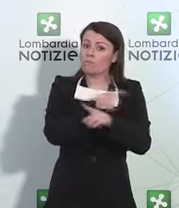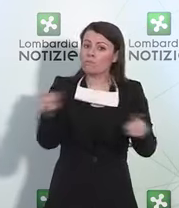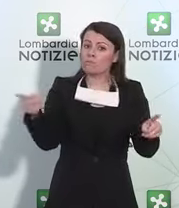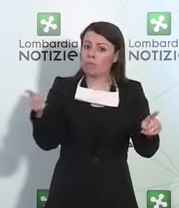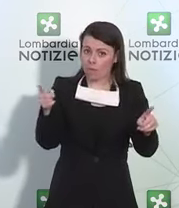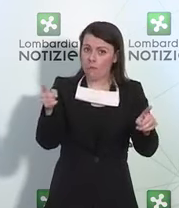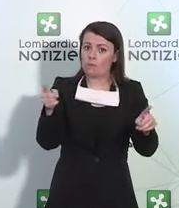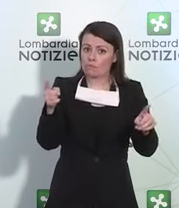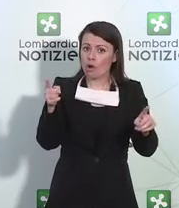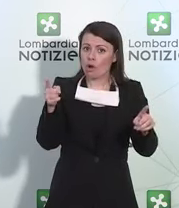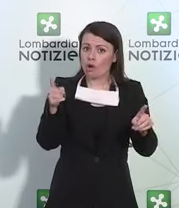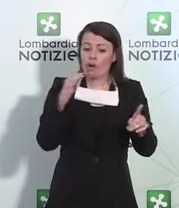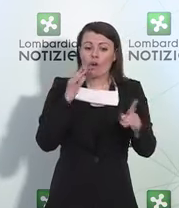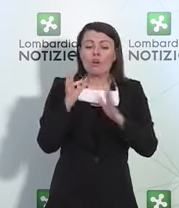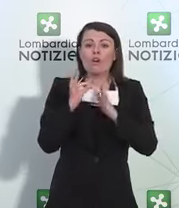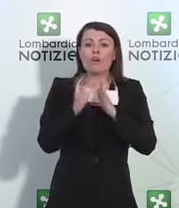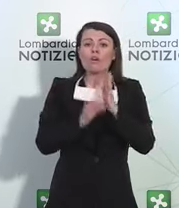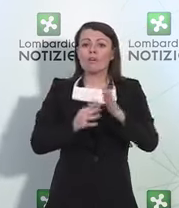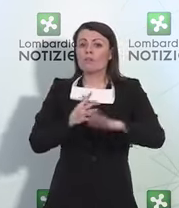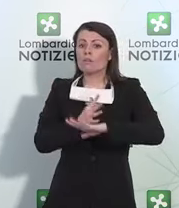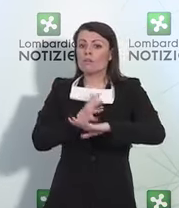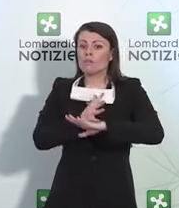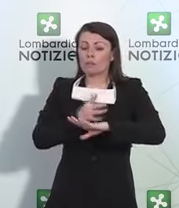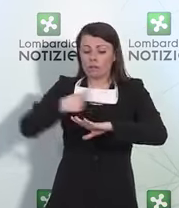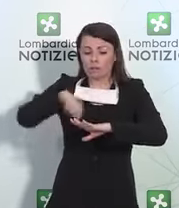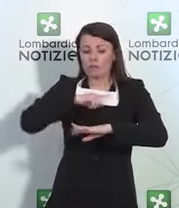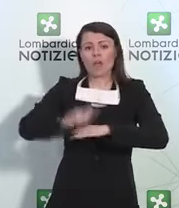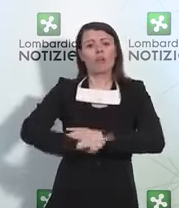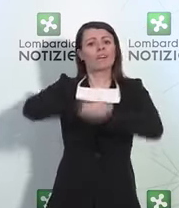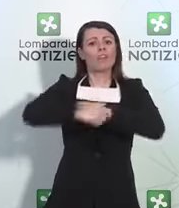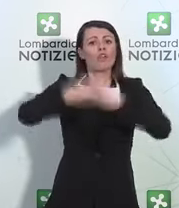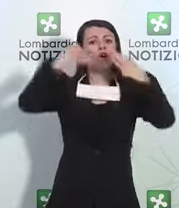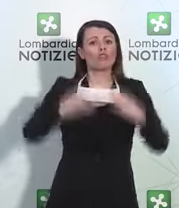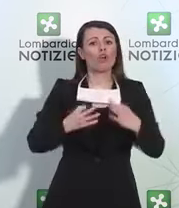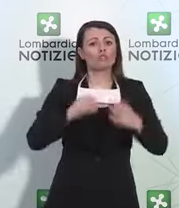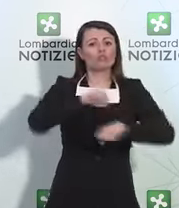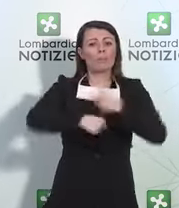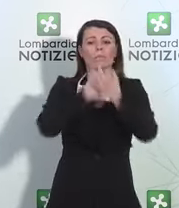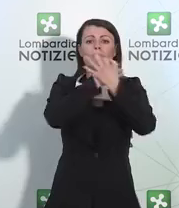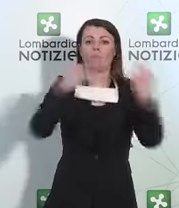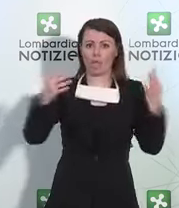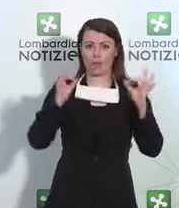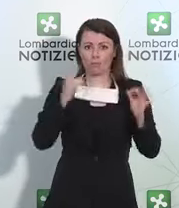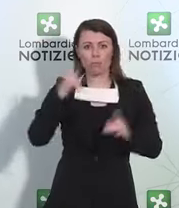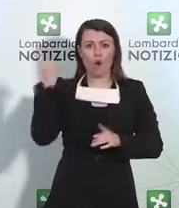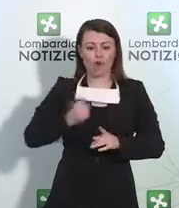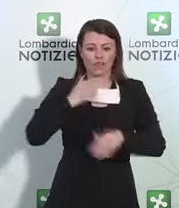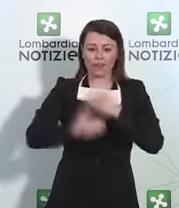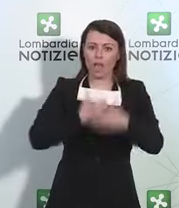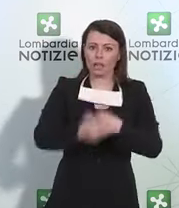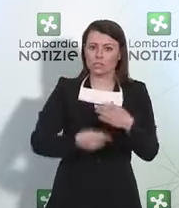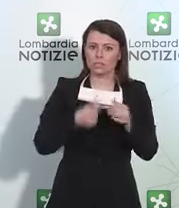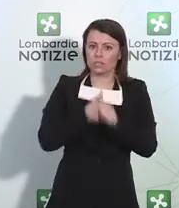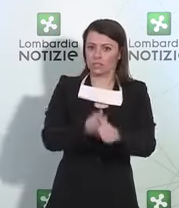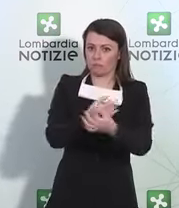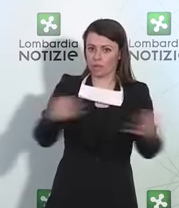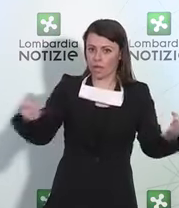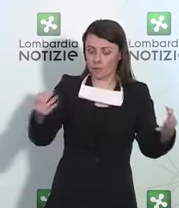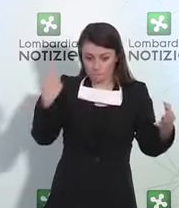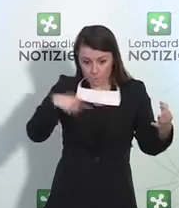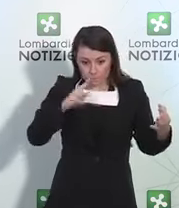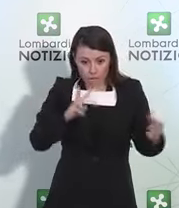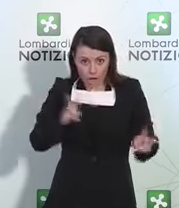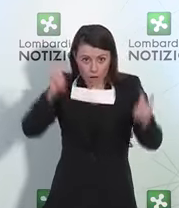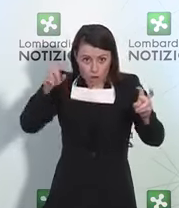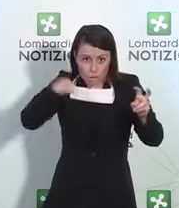delle nostre indicazioni delle ordinanze al proposito mi permetto di